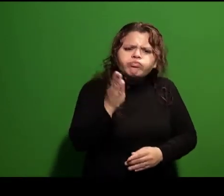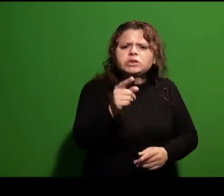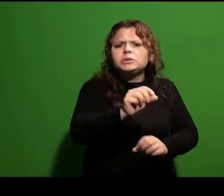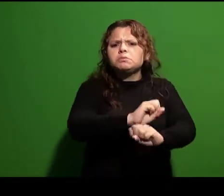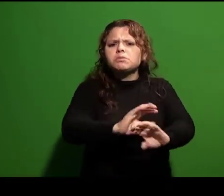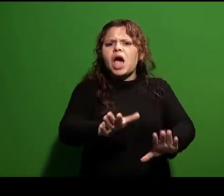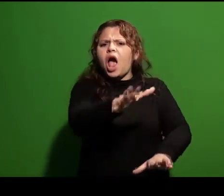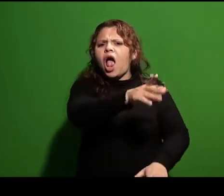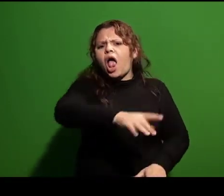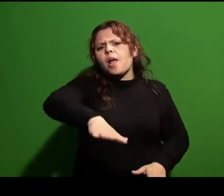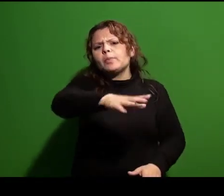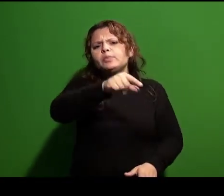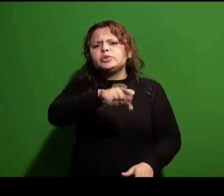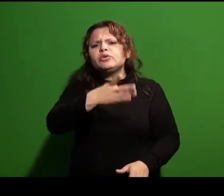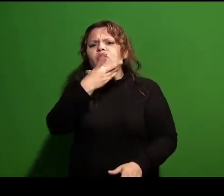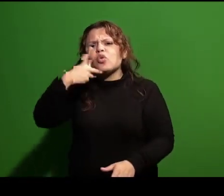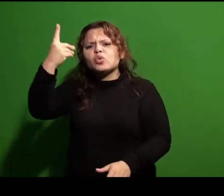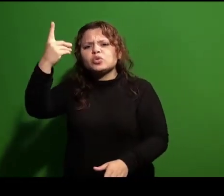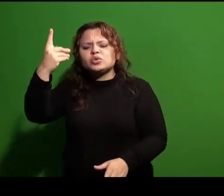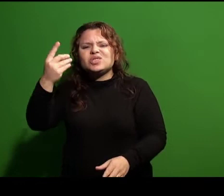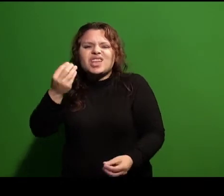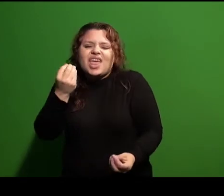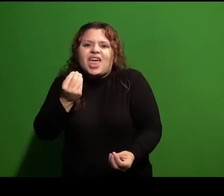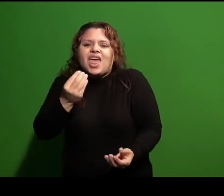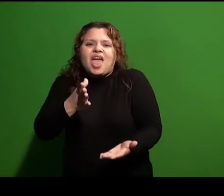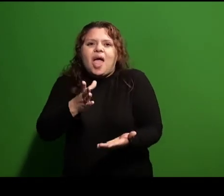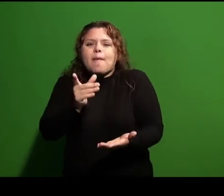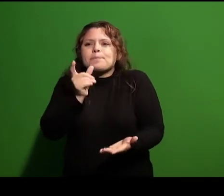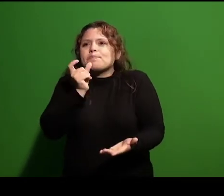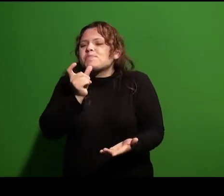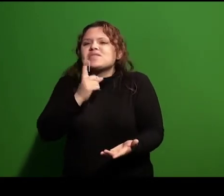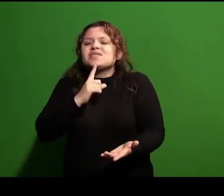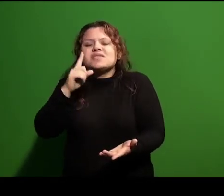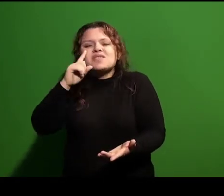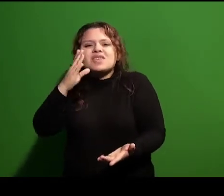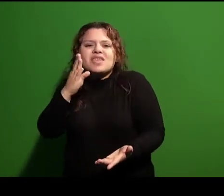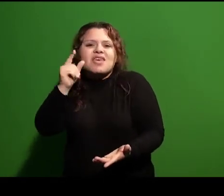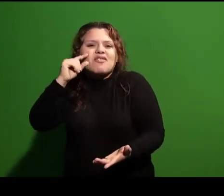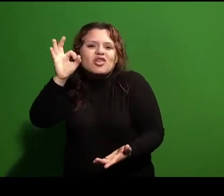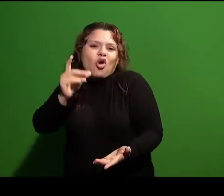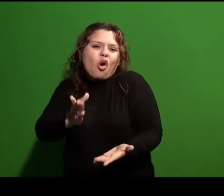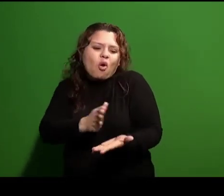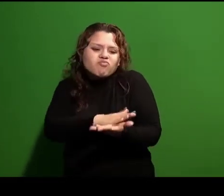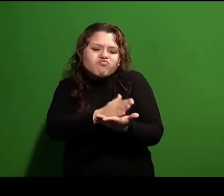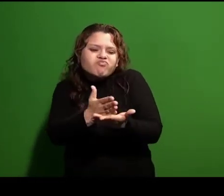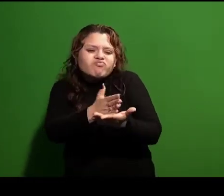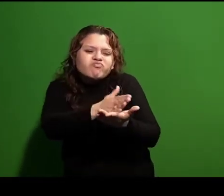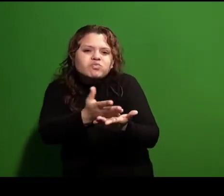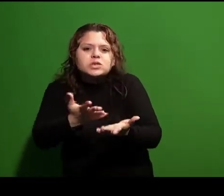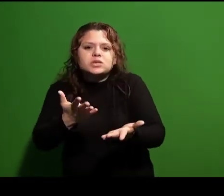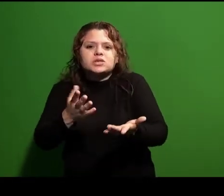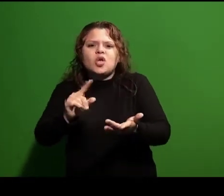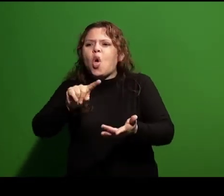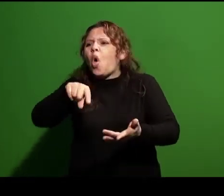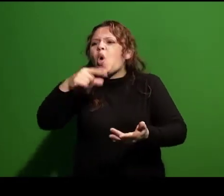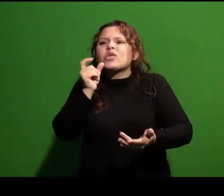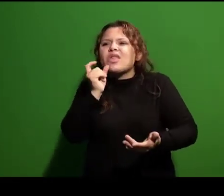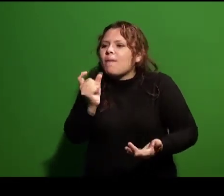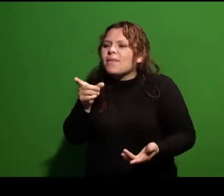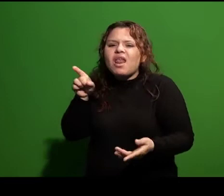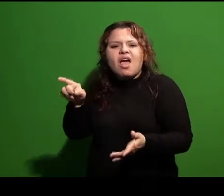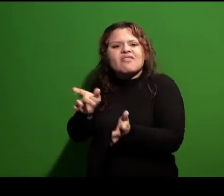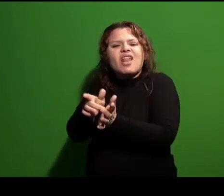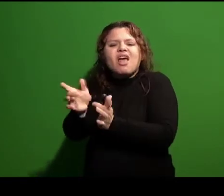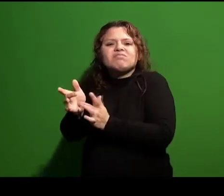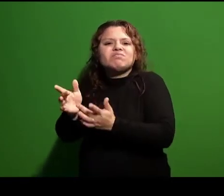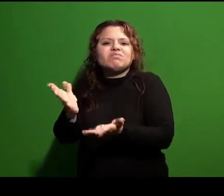tan fuerte a la iglesia de la Odisea? ¿Qué significa ser tibio? ¿Qué otras palabras podría haber usado Jesús en lugar de tibio?